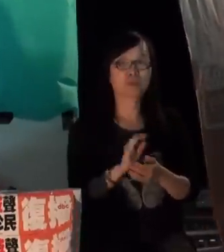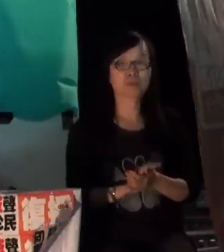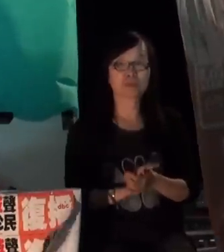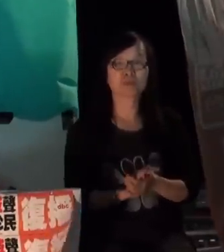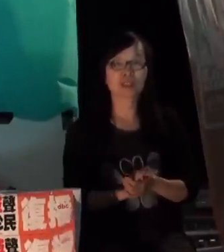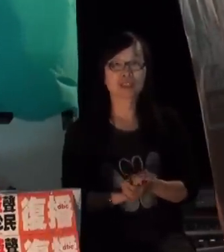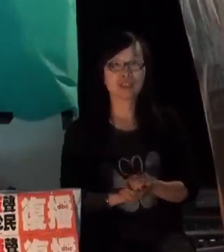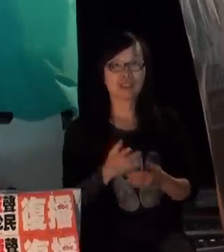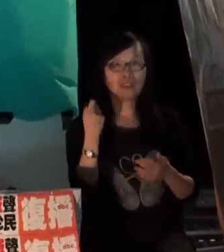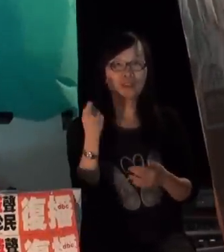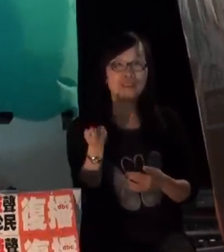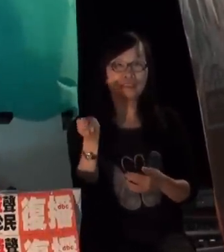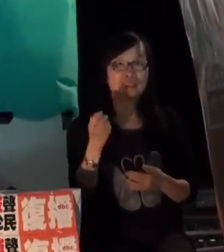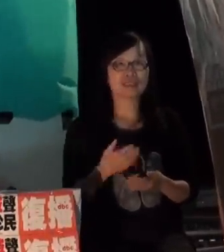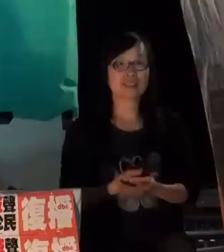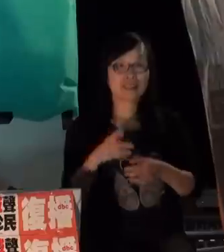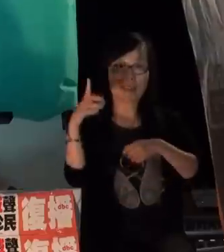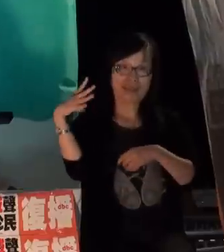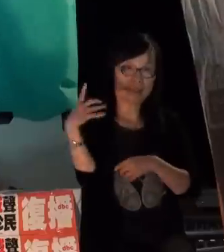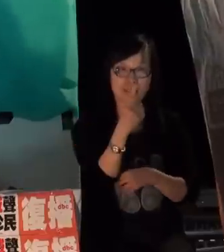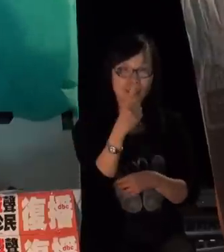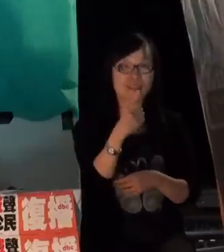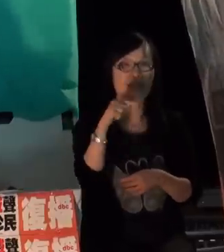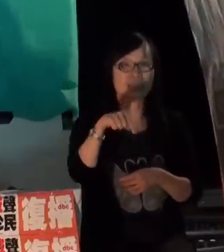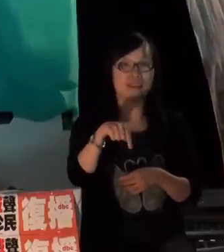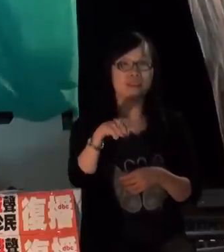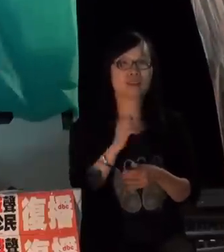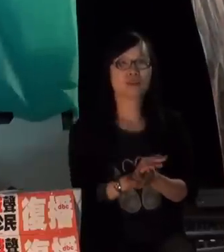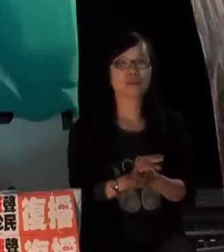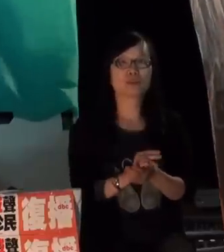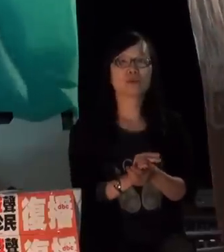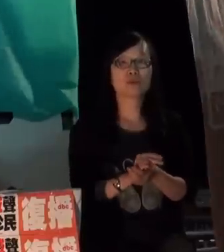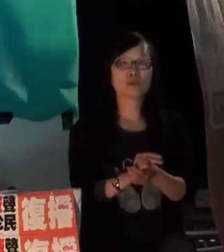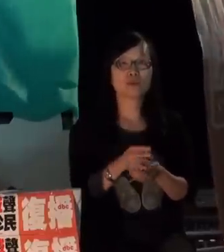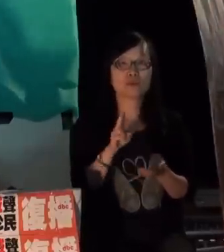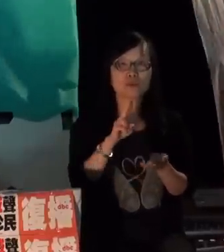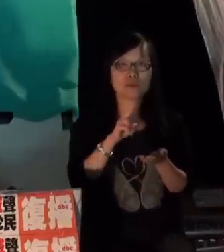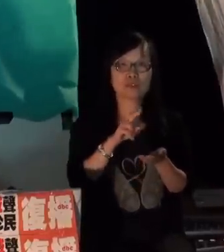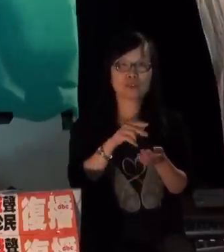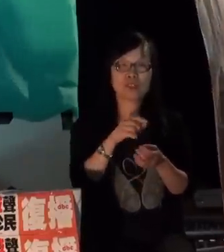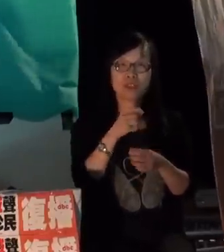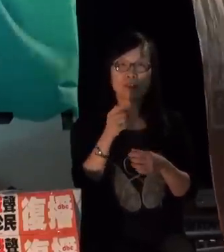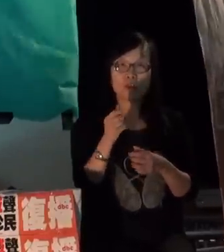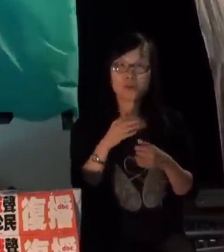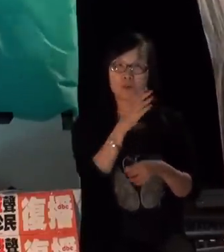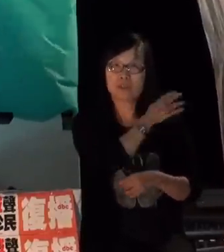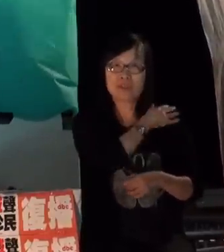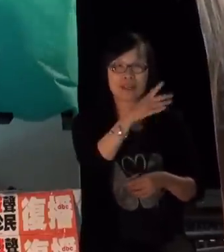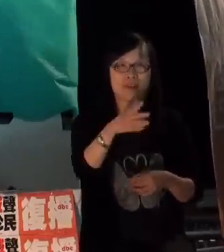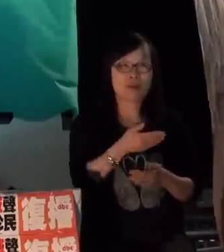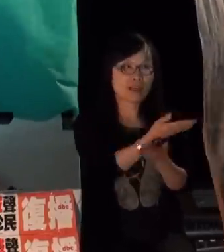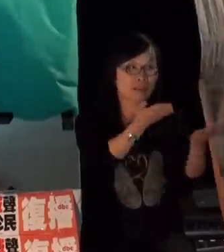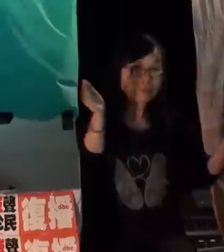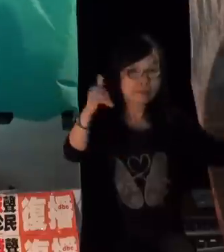嗱，好簡單，第一次喺度做呢個向左望咧，得到大家咁多人嚟